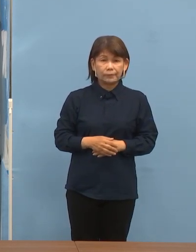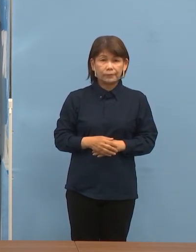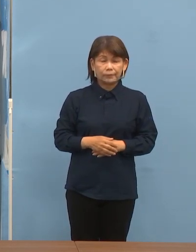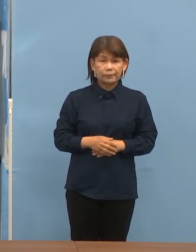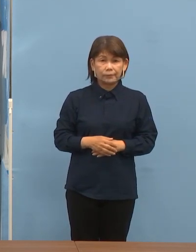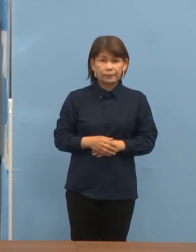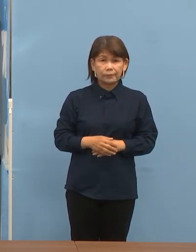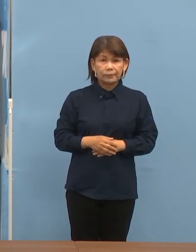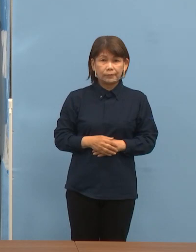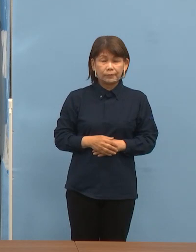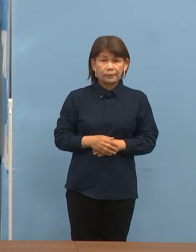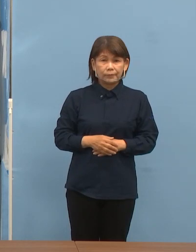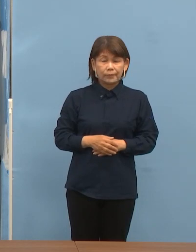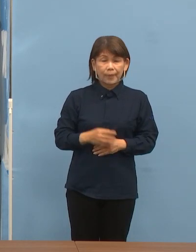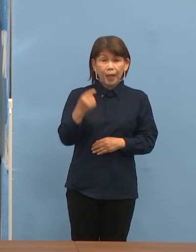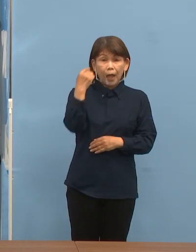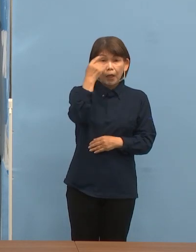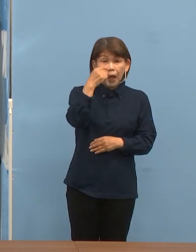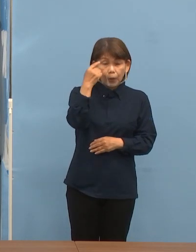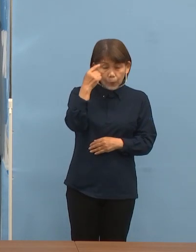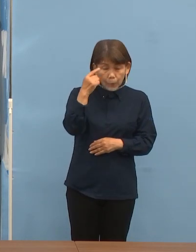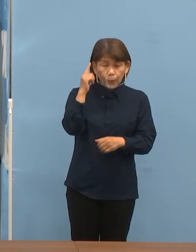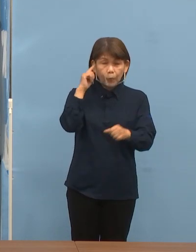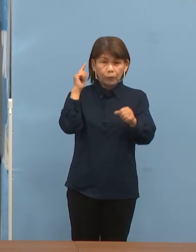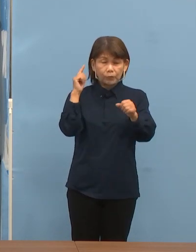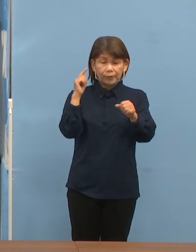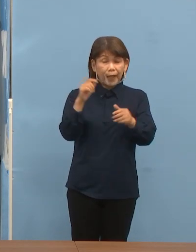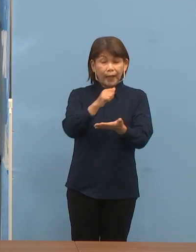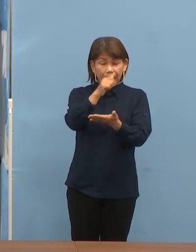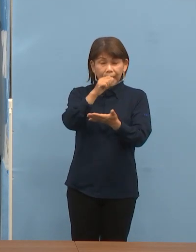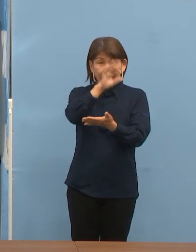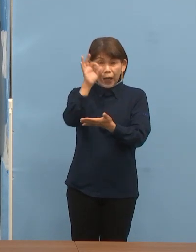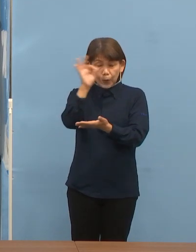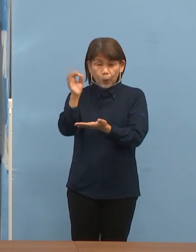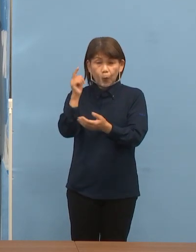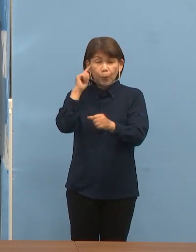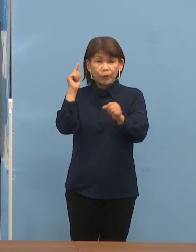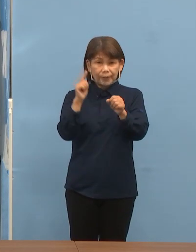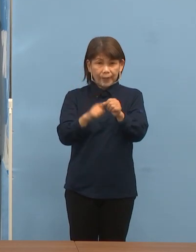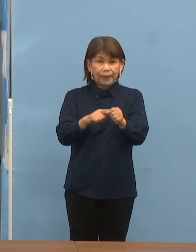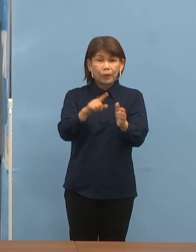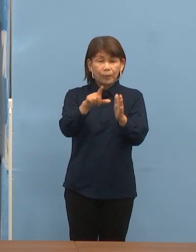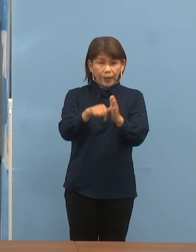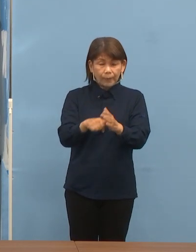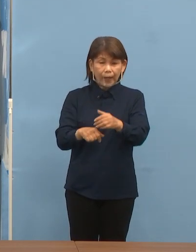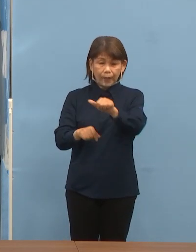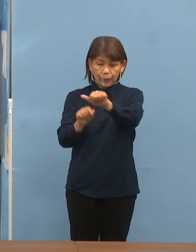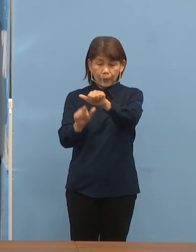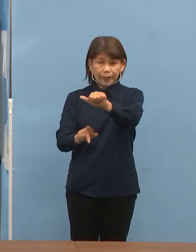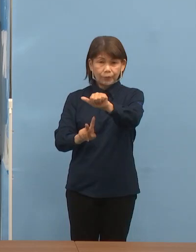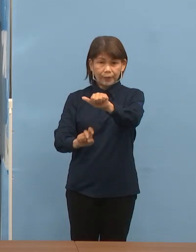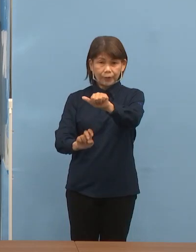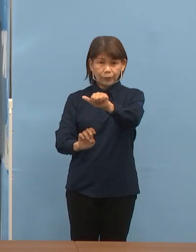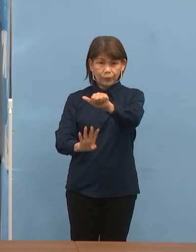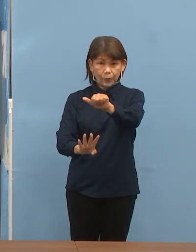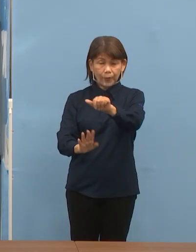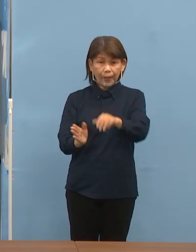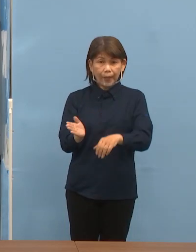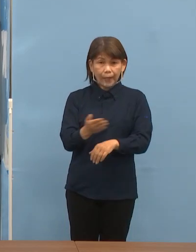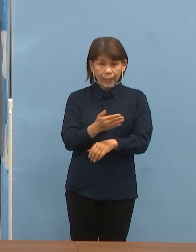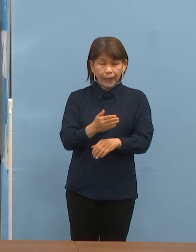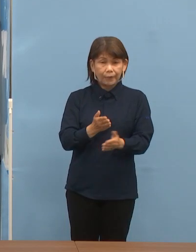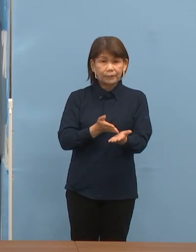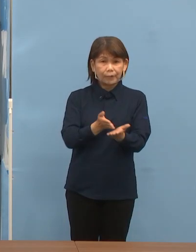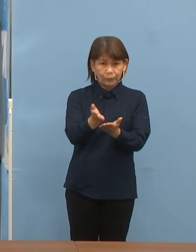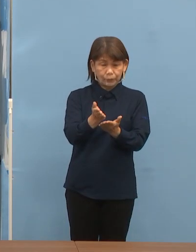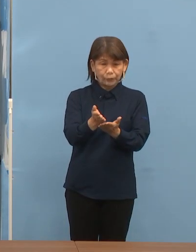一方ですね、その観光を目的とした入国については国においてその5月24日から実施の訪日